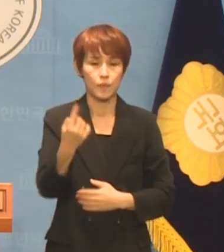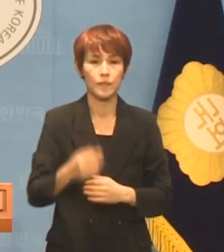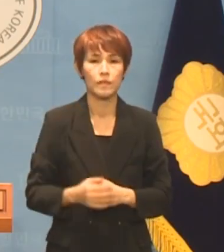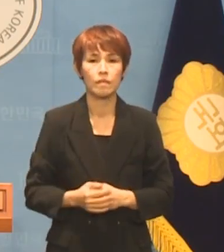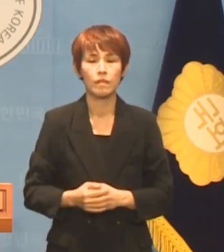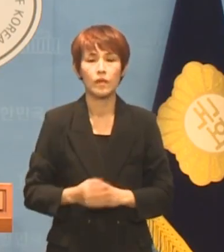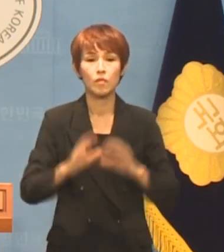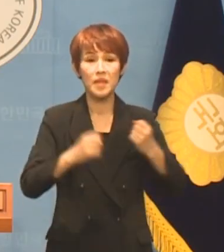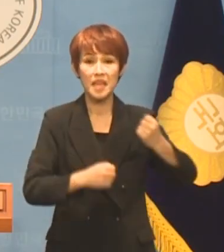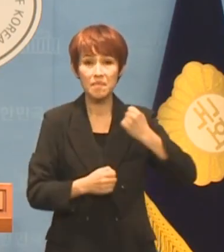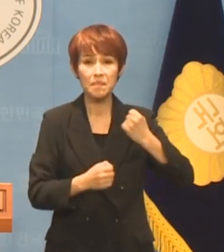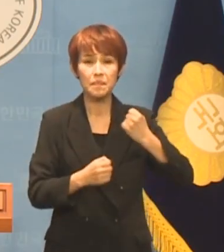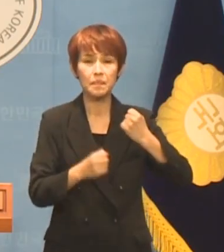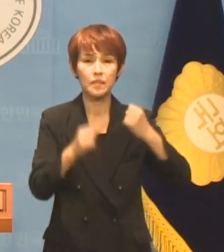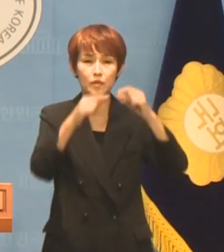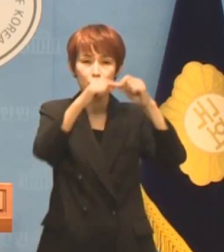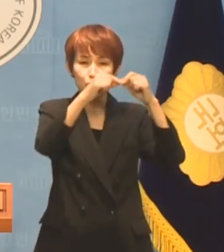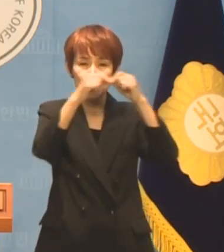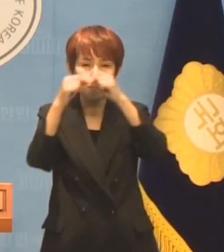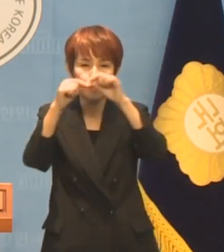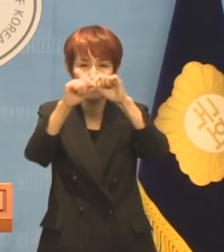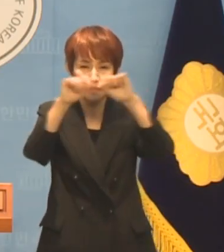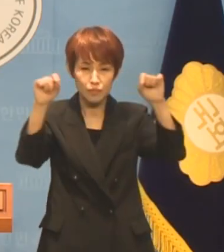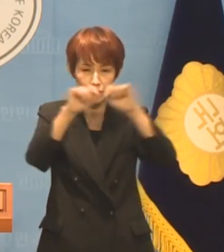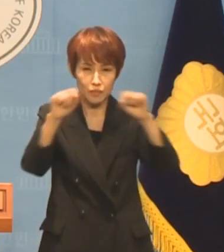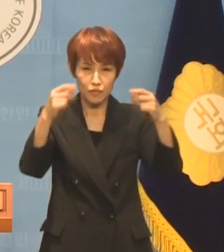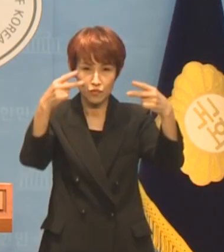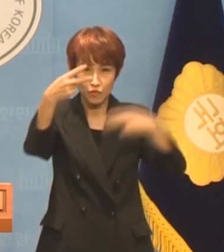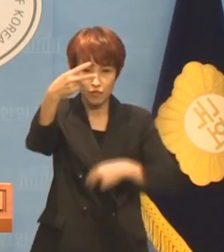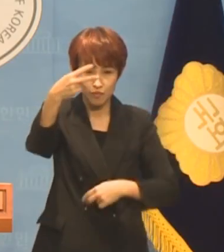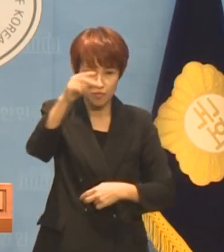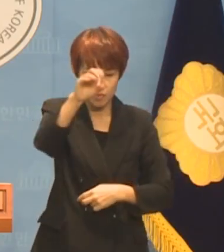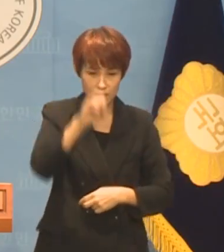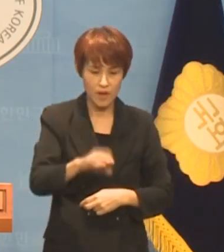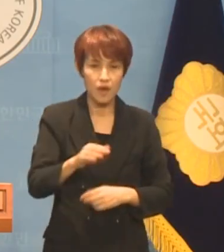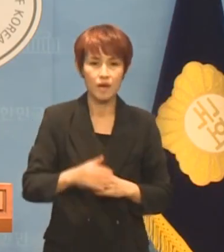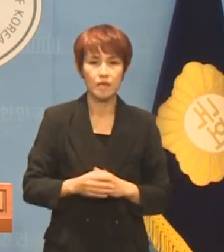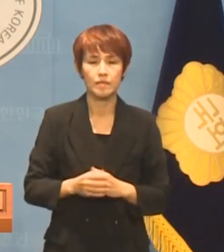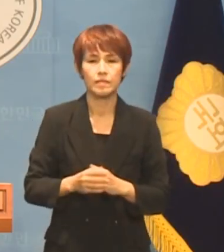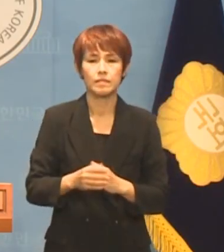국민의힘이 단 두 줄 인용한 해당 기사에는 헌재가 윤석열